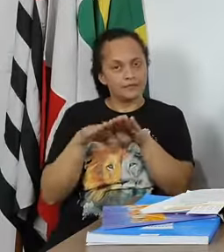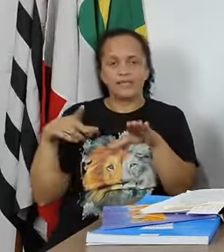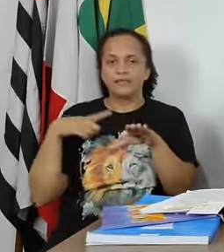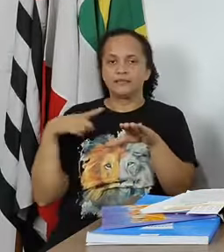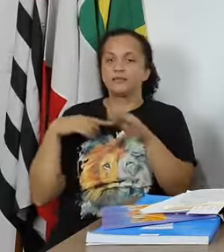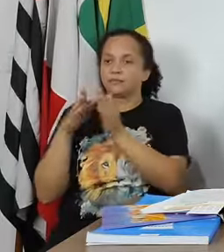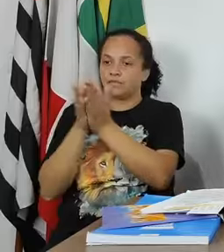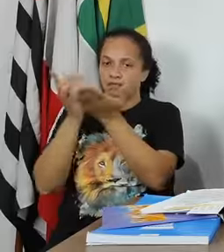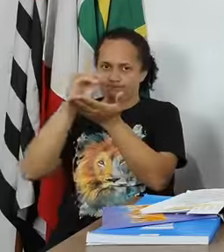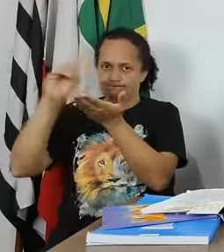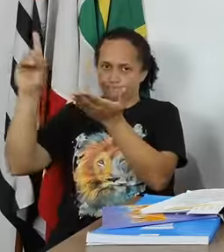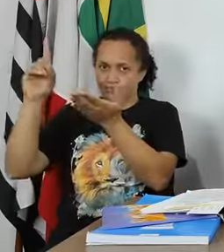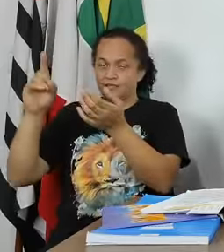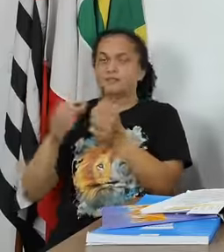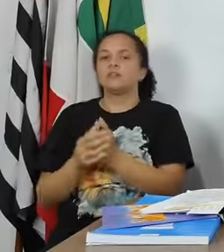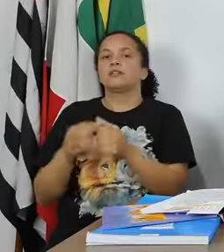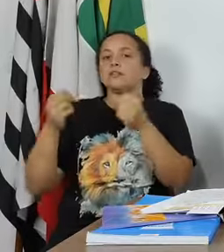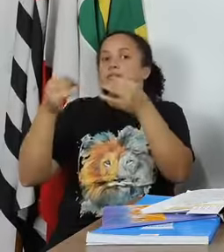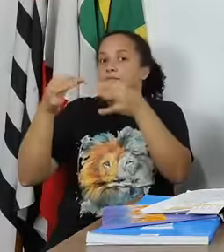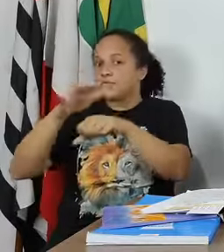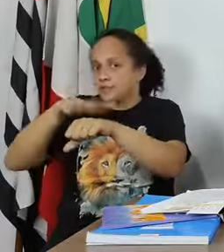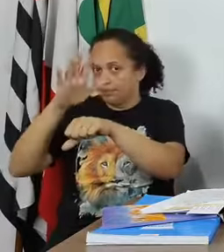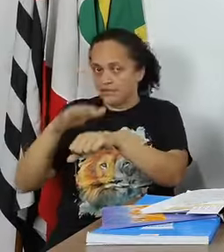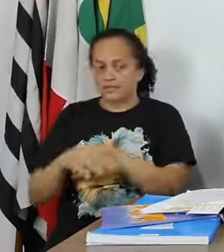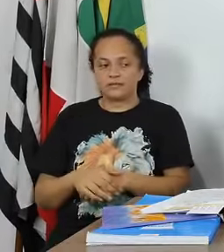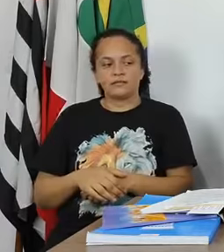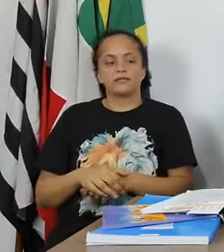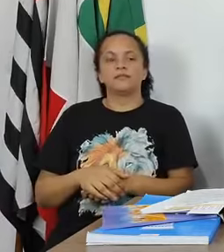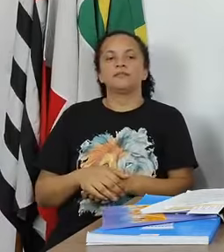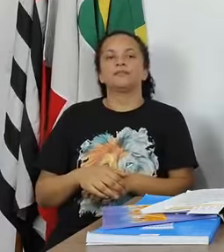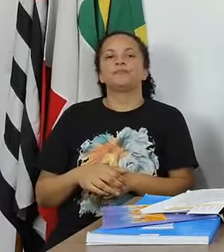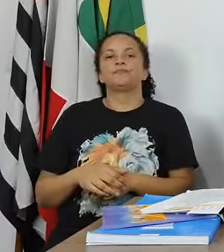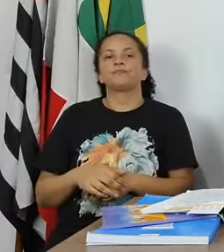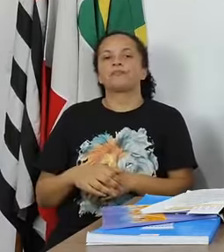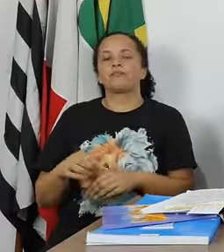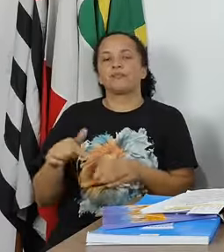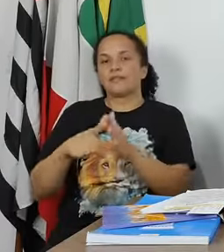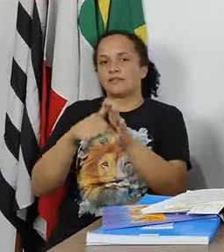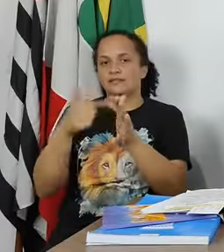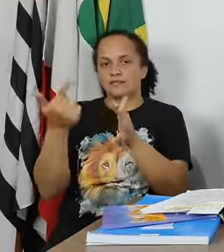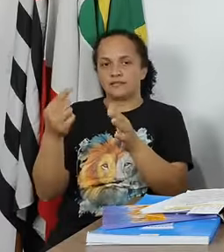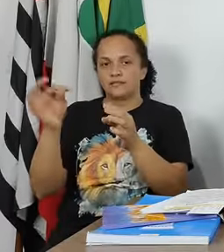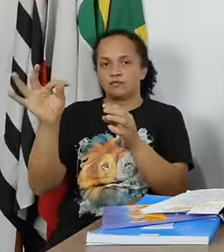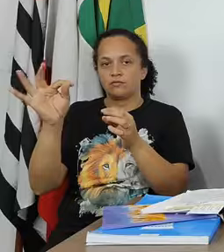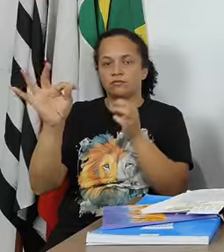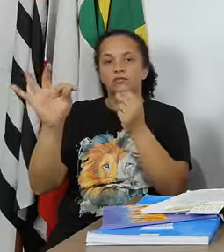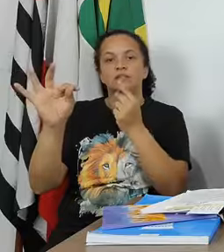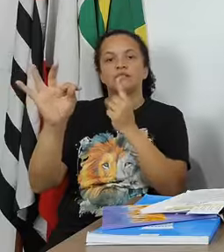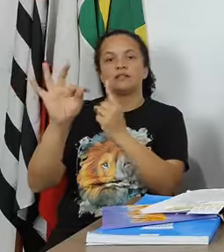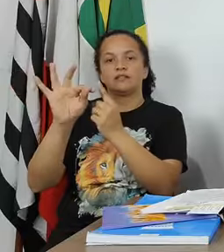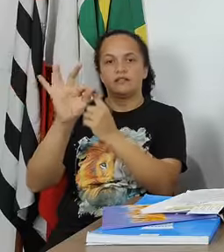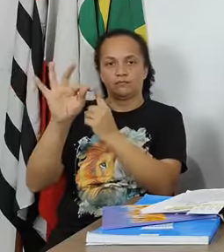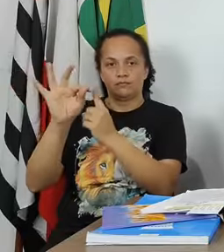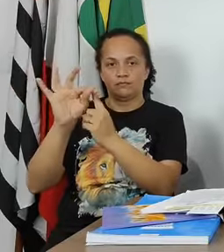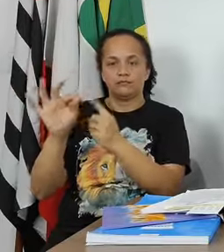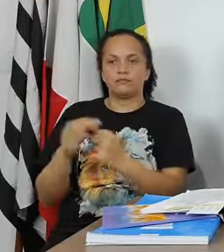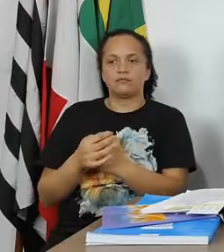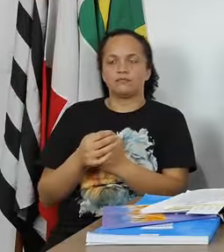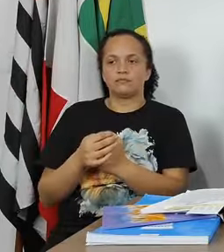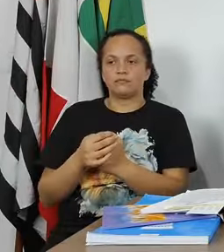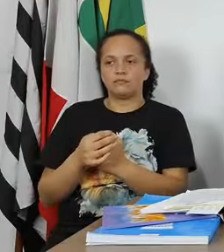né? Esse foi Jesus falou. Vamos lá em 2 Timóteo, a partir do versículo 3. 2 Timóteo, capítulo 3.